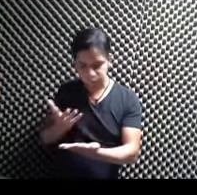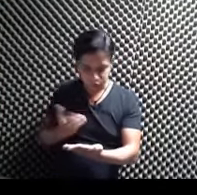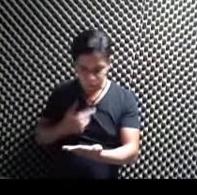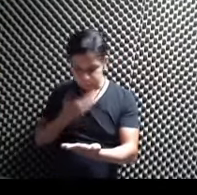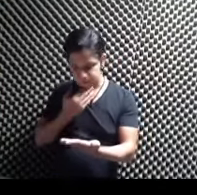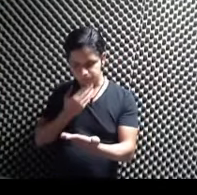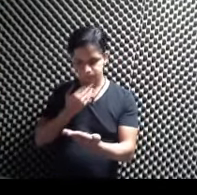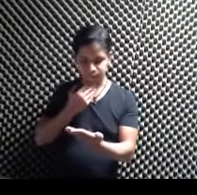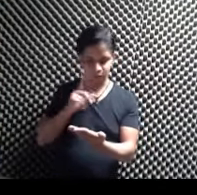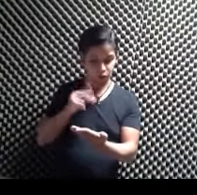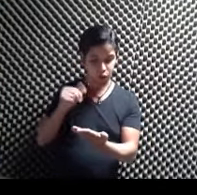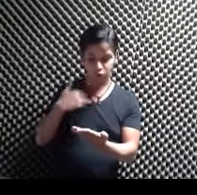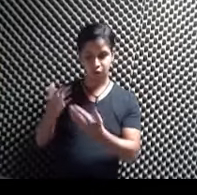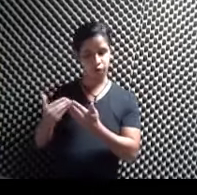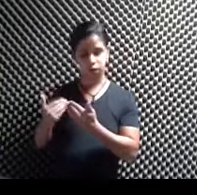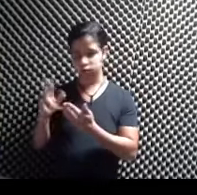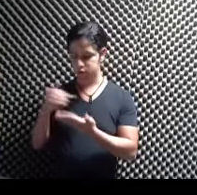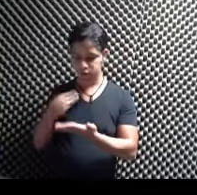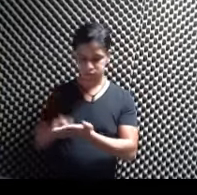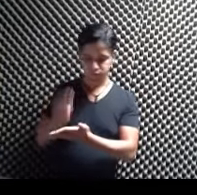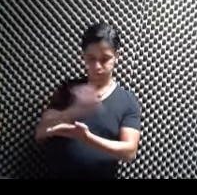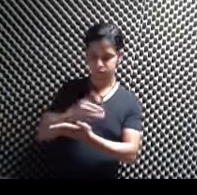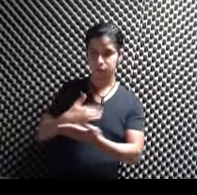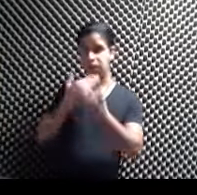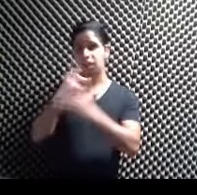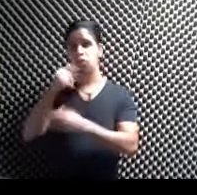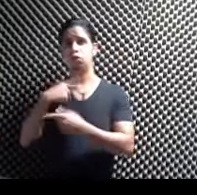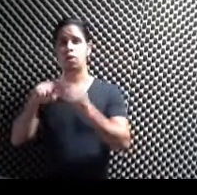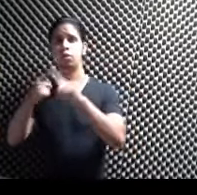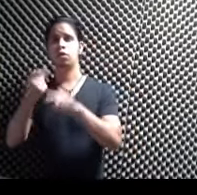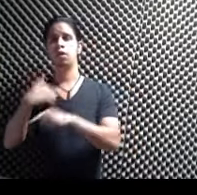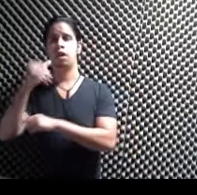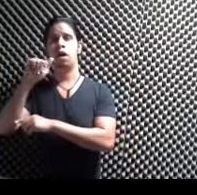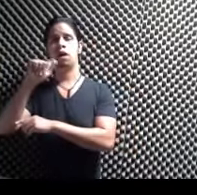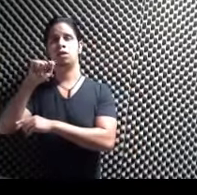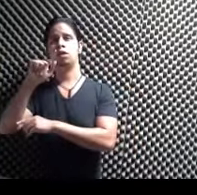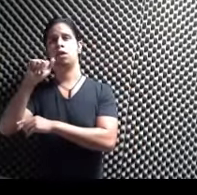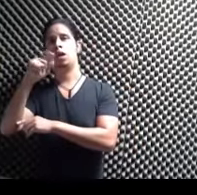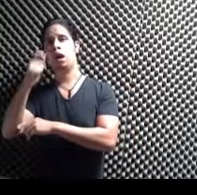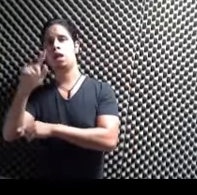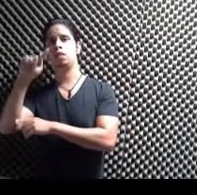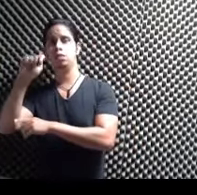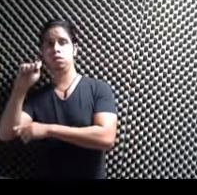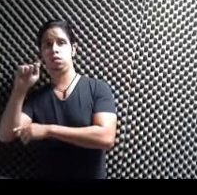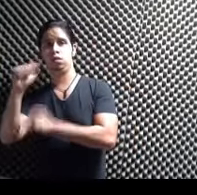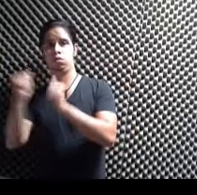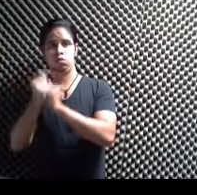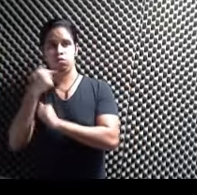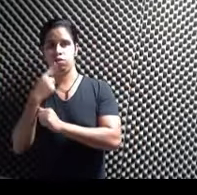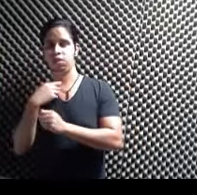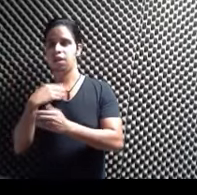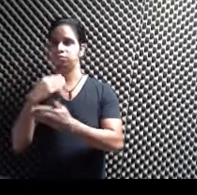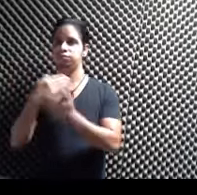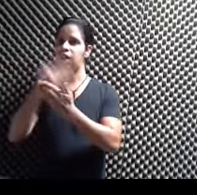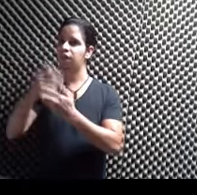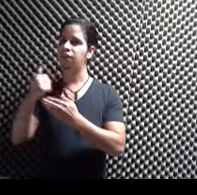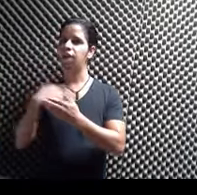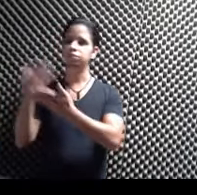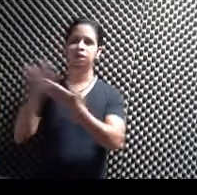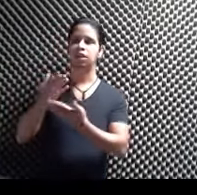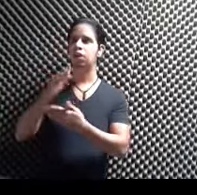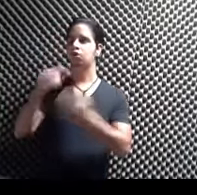AT&T para... Gracias a nuestros amigos de AT&T, que mira, que siempre nos tienen con la tecnología adelante y con nuestras agendas organizadas. Sobre todo organizadas. Lo que